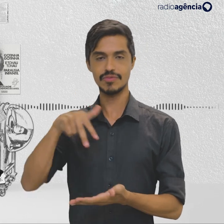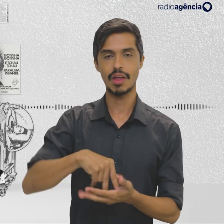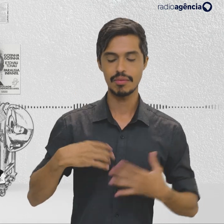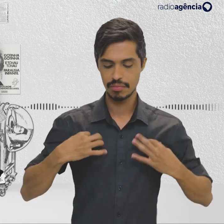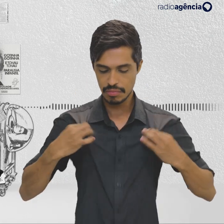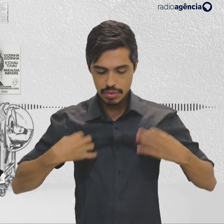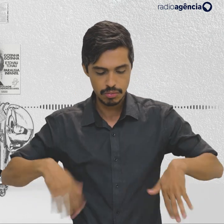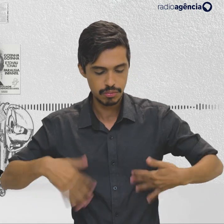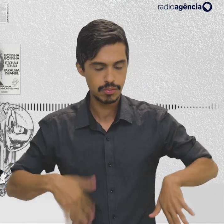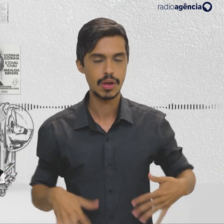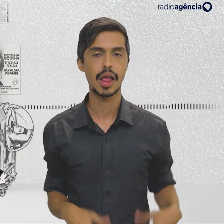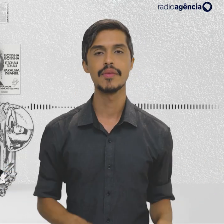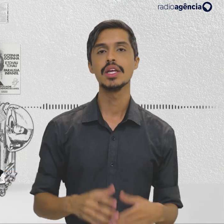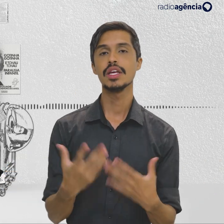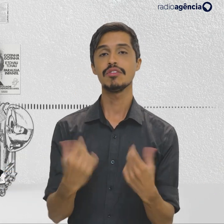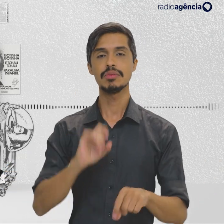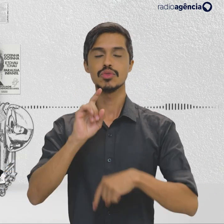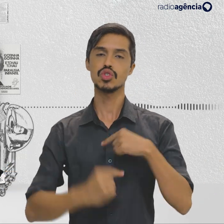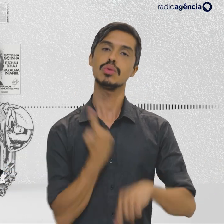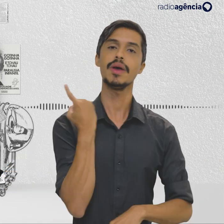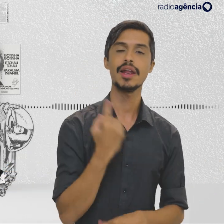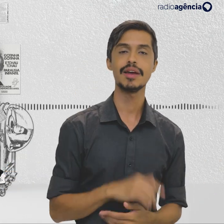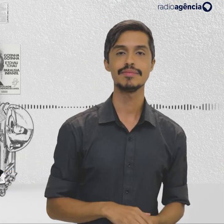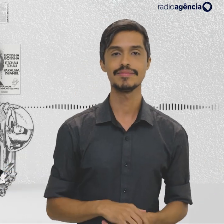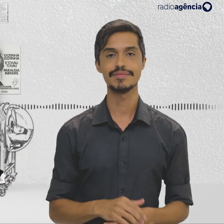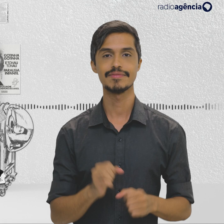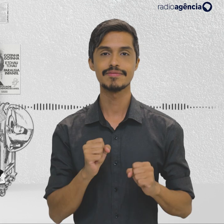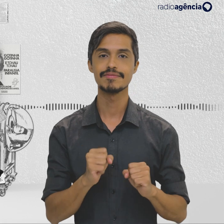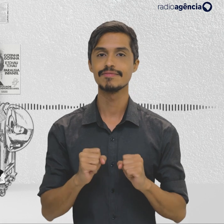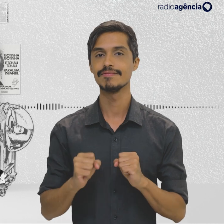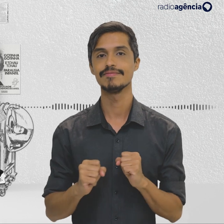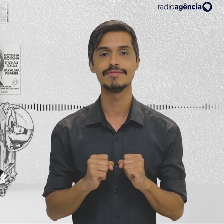levanta sacode a poeira e dá a volta por cima